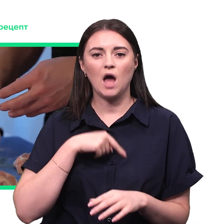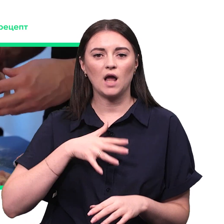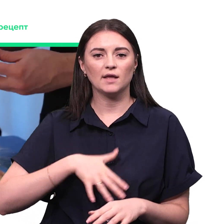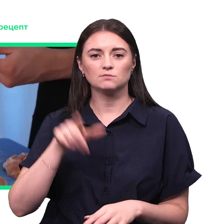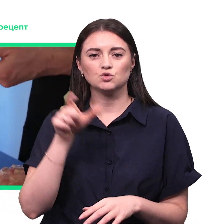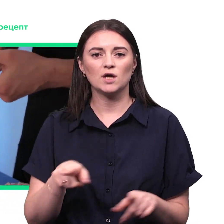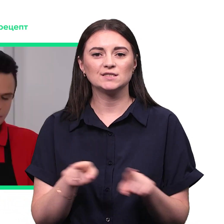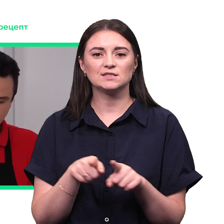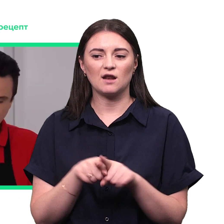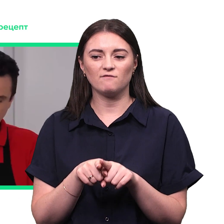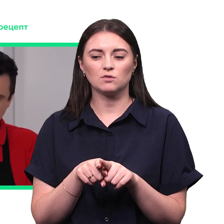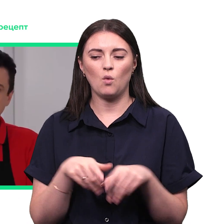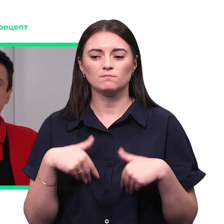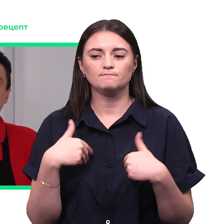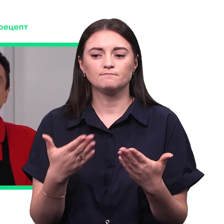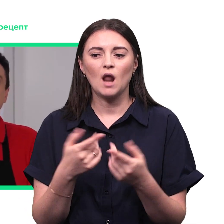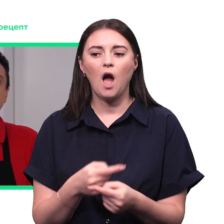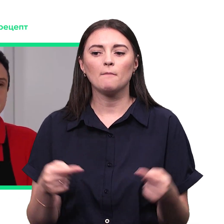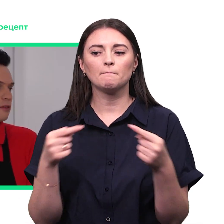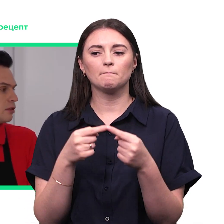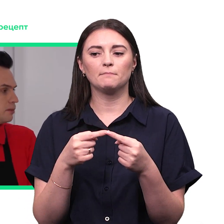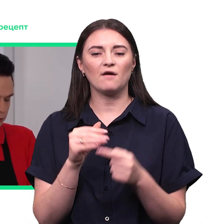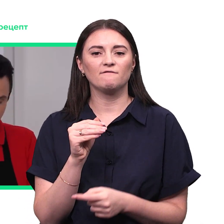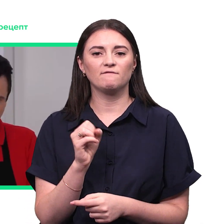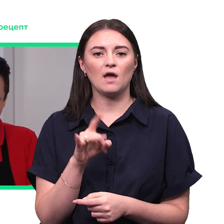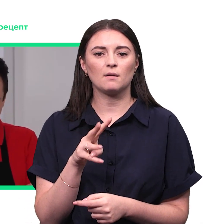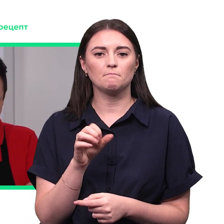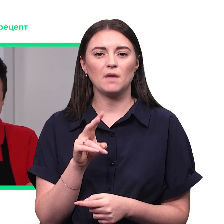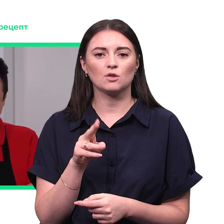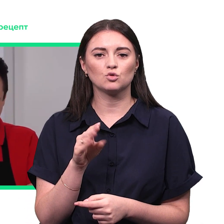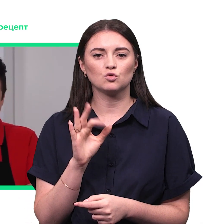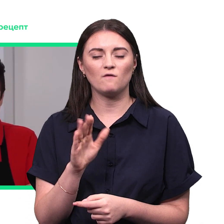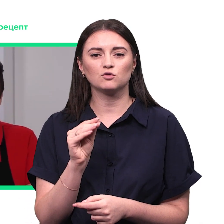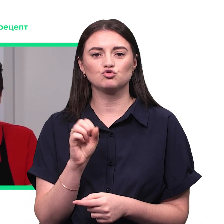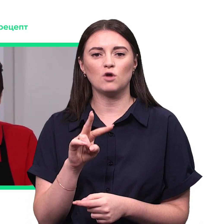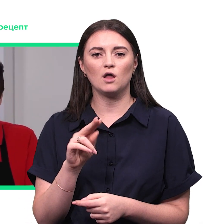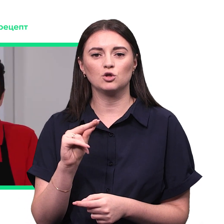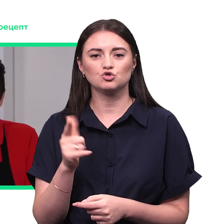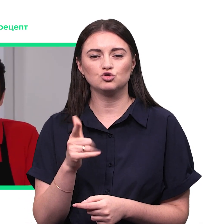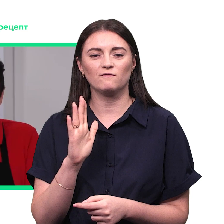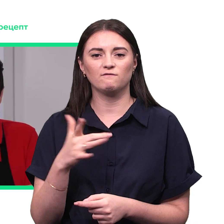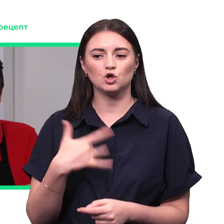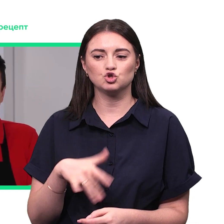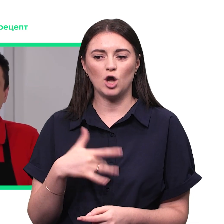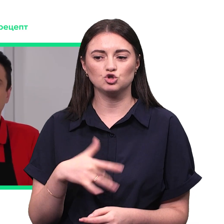все равно выбрасывает определенный набор ферментов, желчи в кишечник. Он